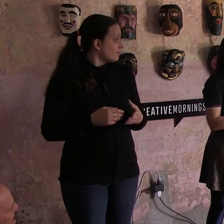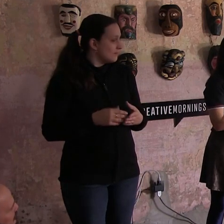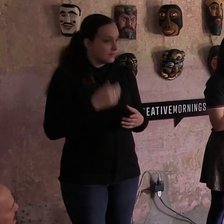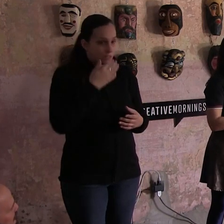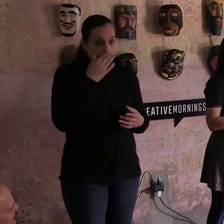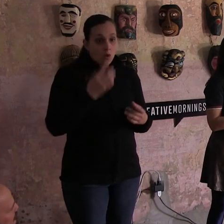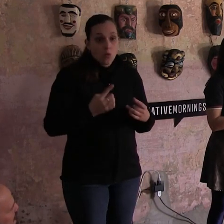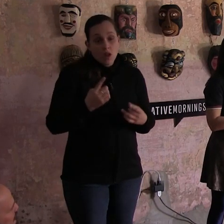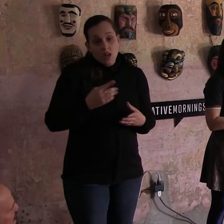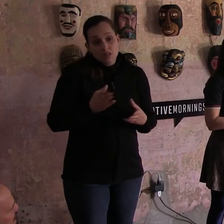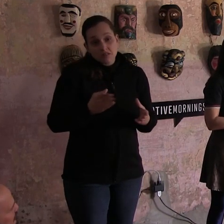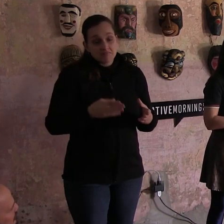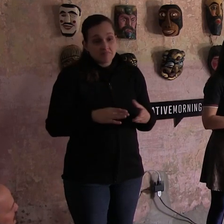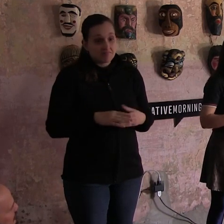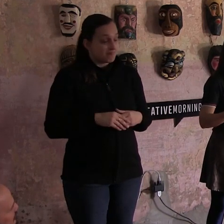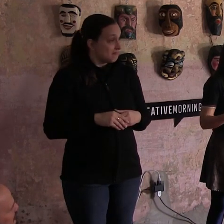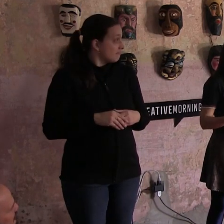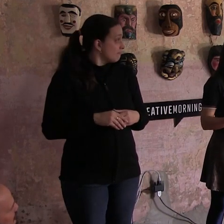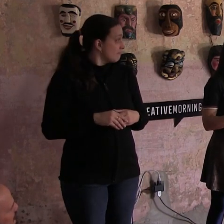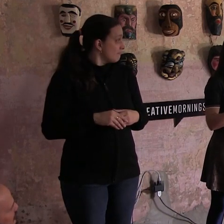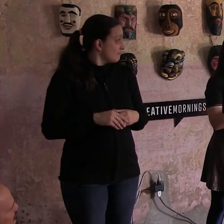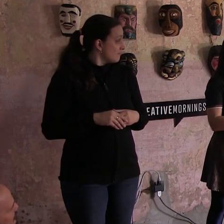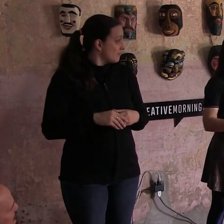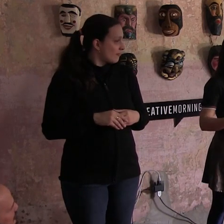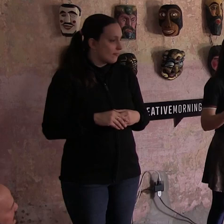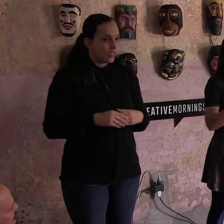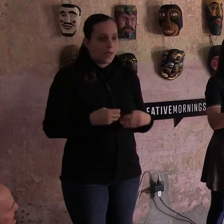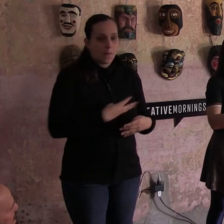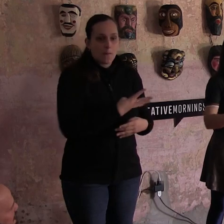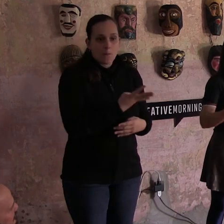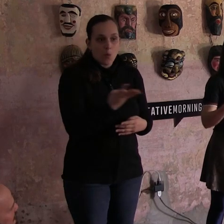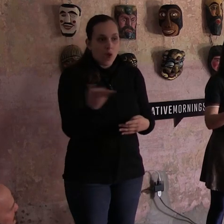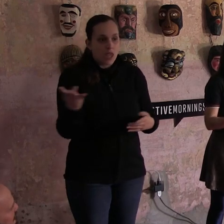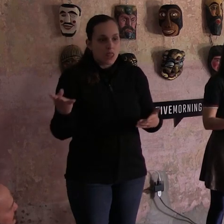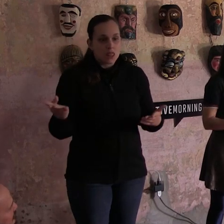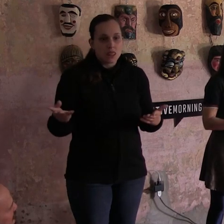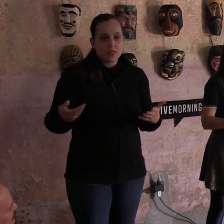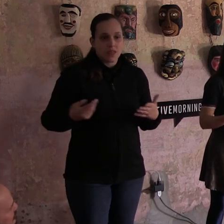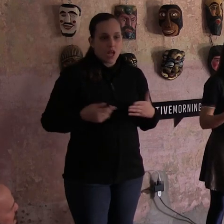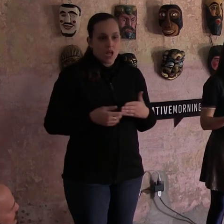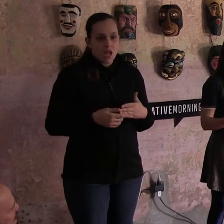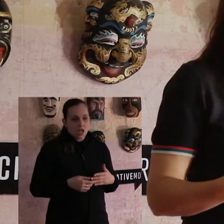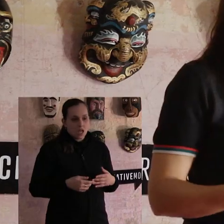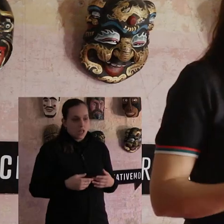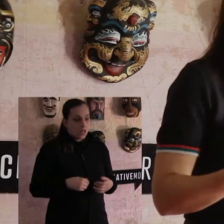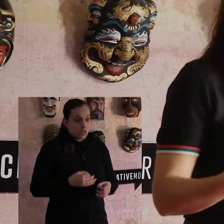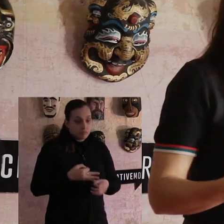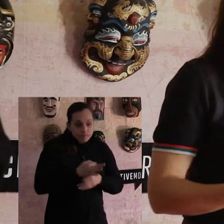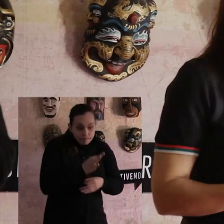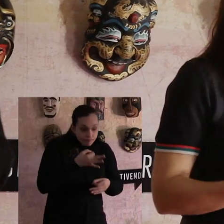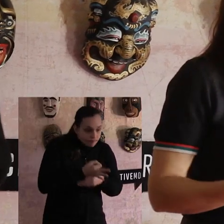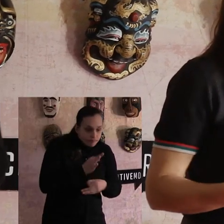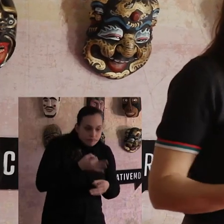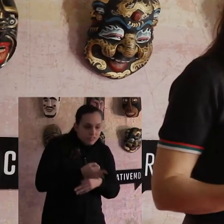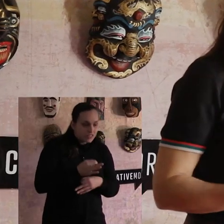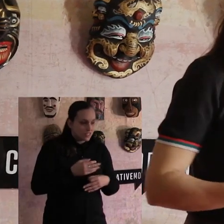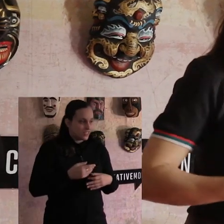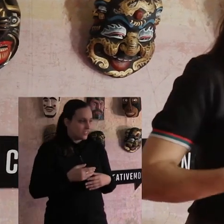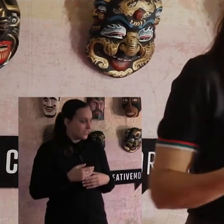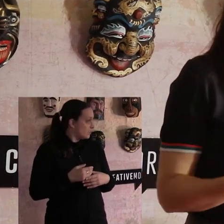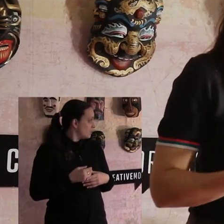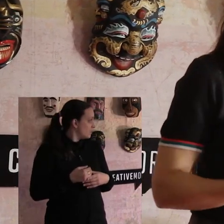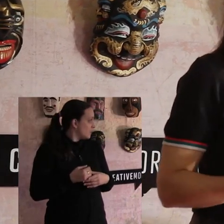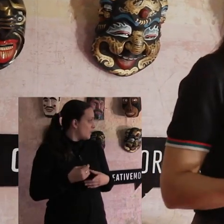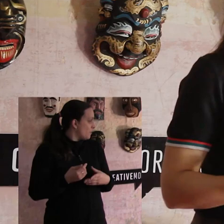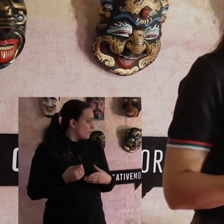una de las cosas que al crear los espectáculos, al dar clases y todo eso,